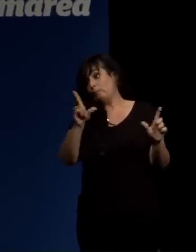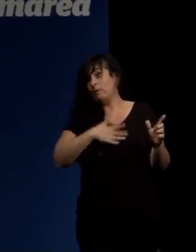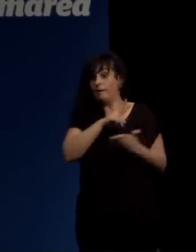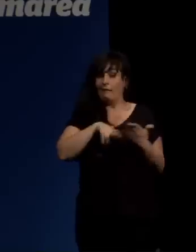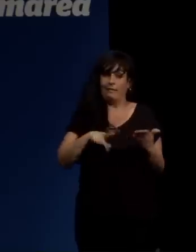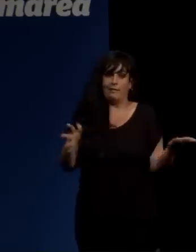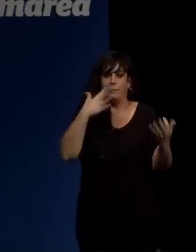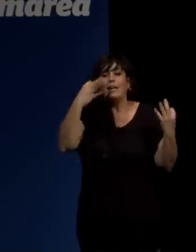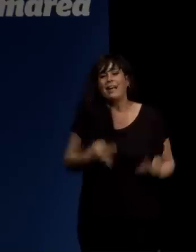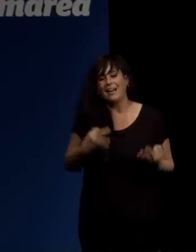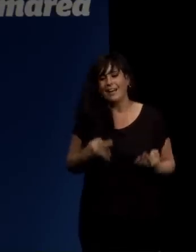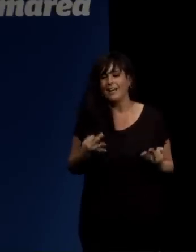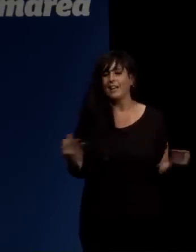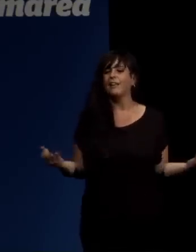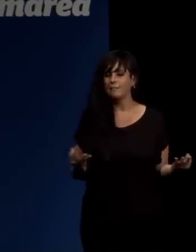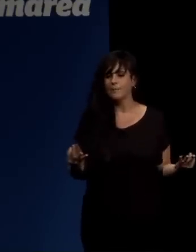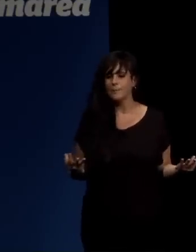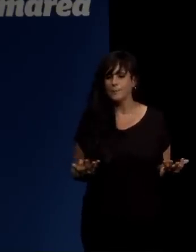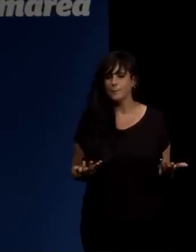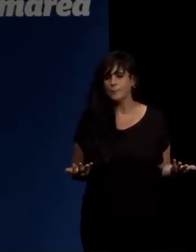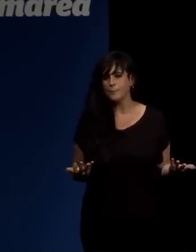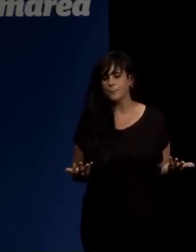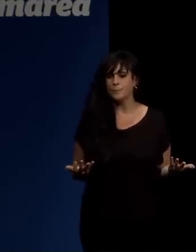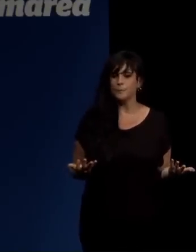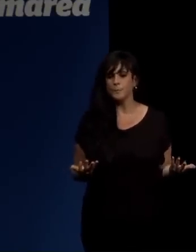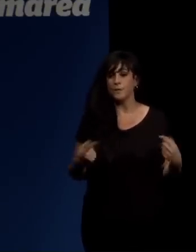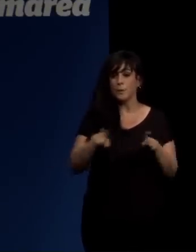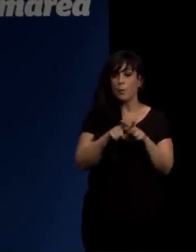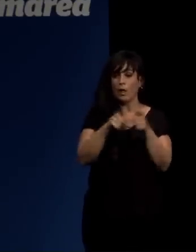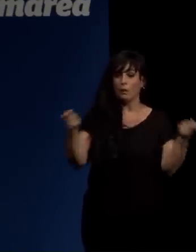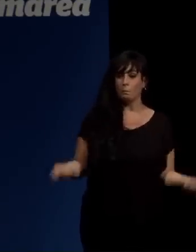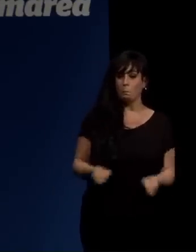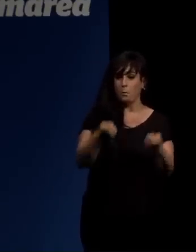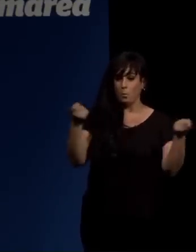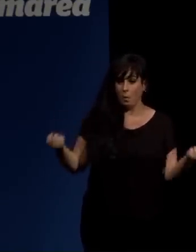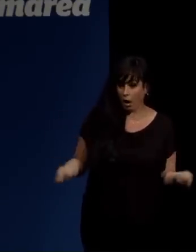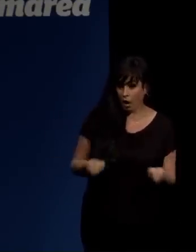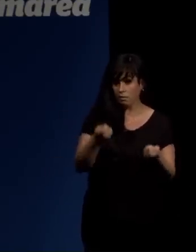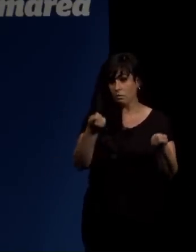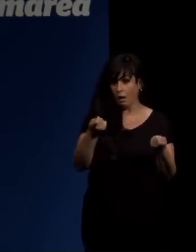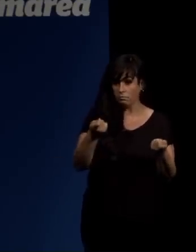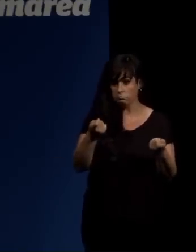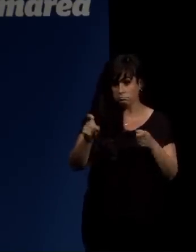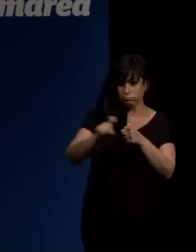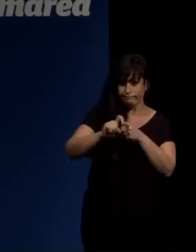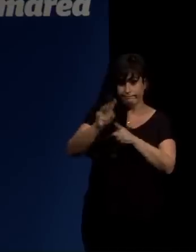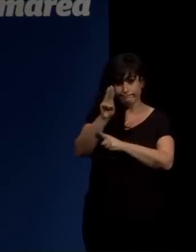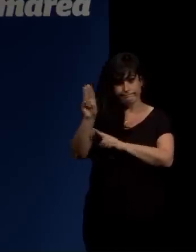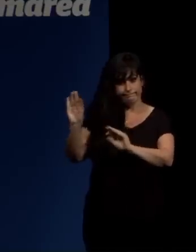en realidade é o libelo e o panfleto televisivo do